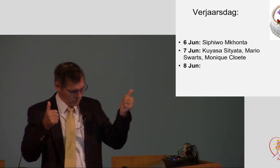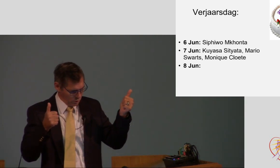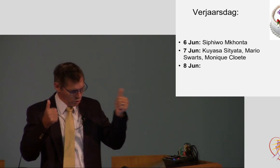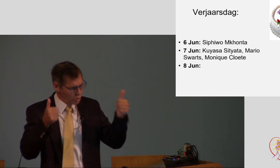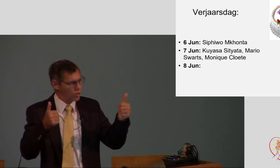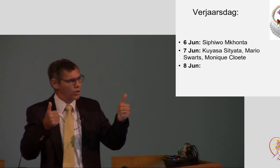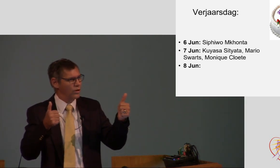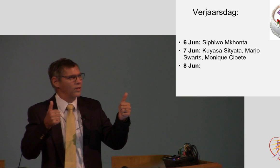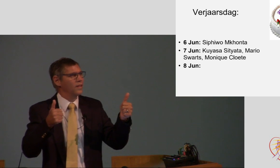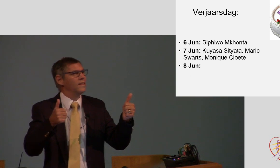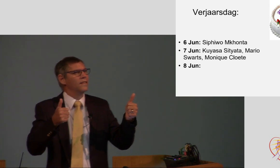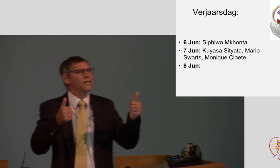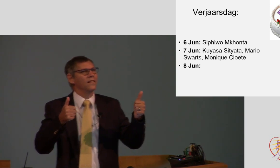Goed.